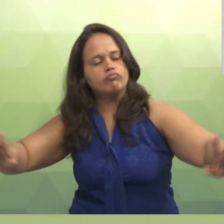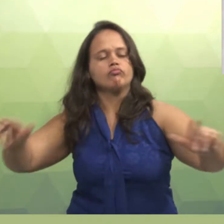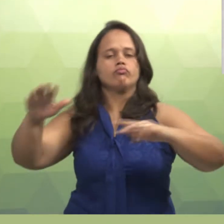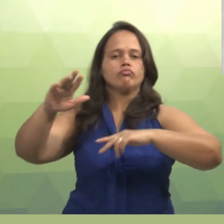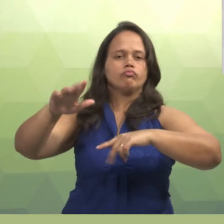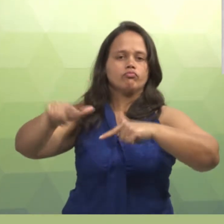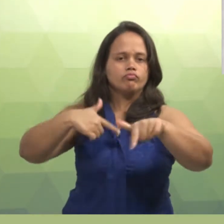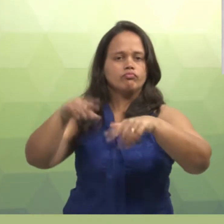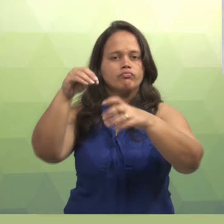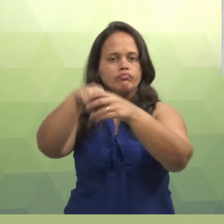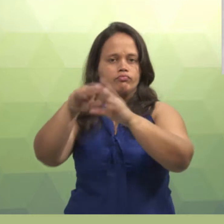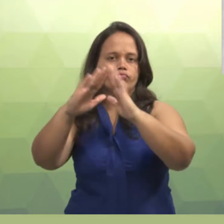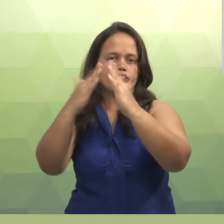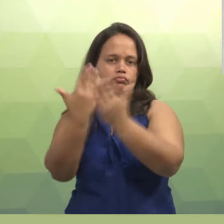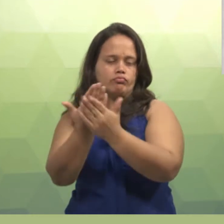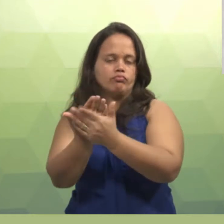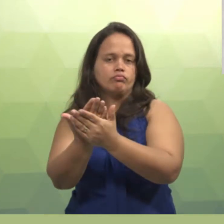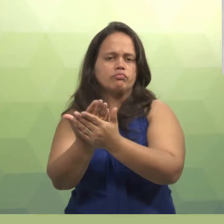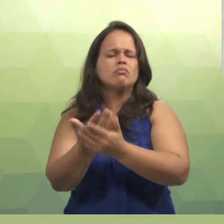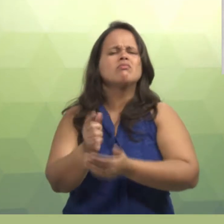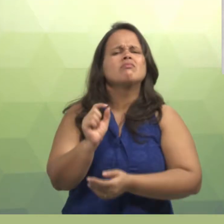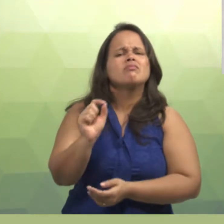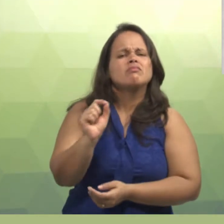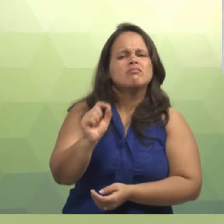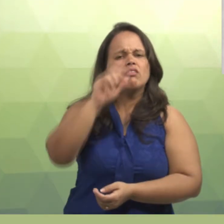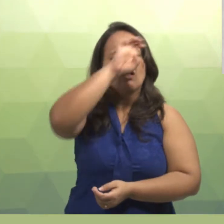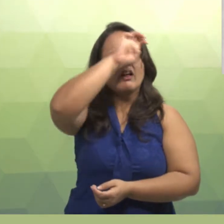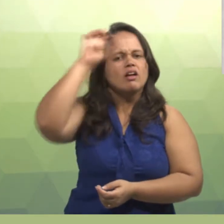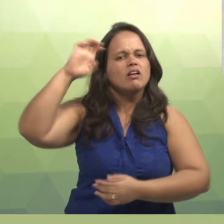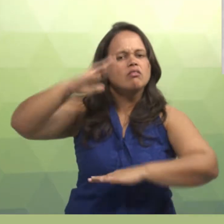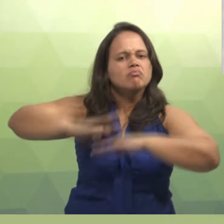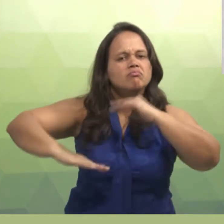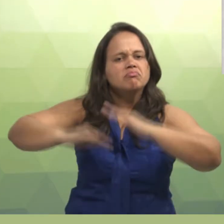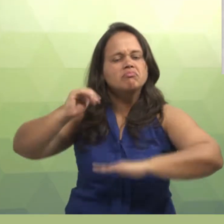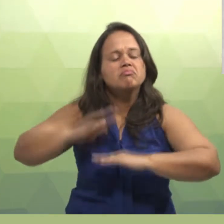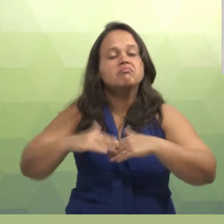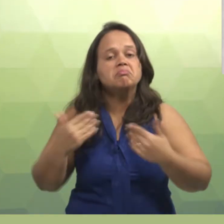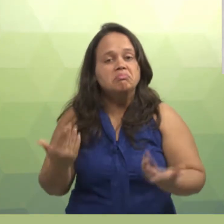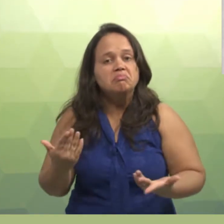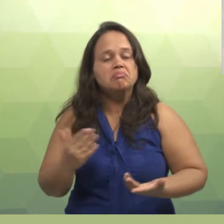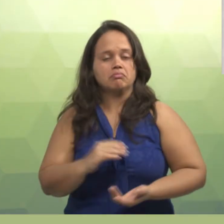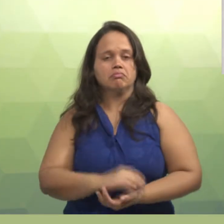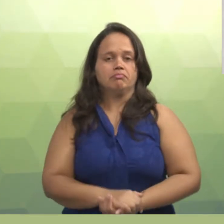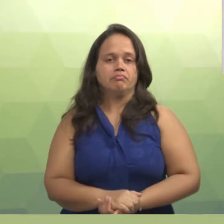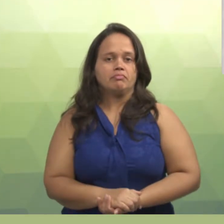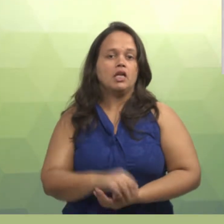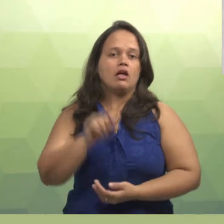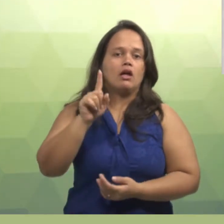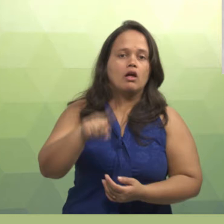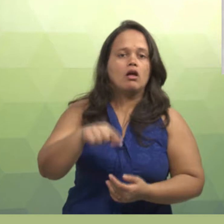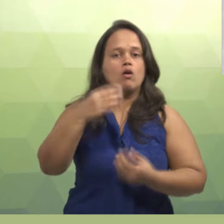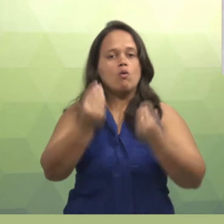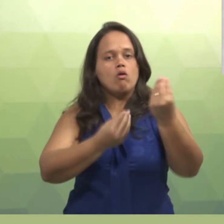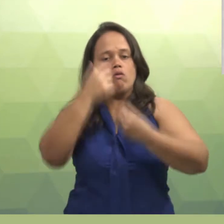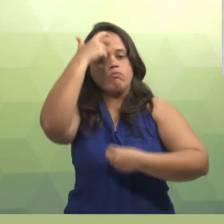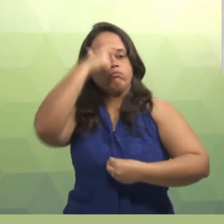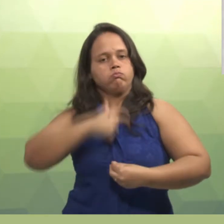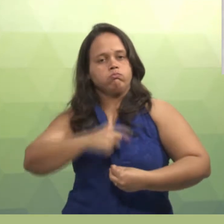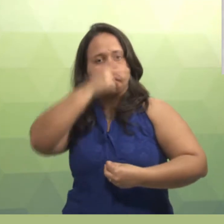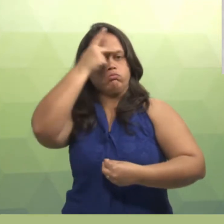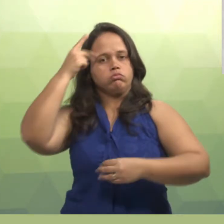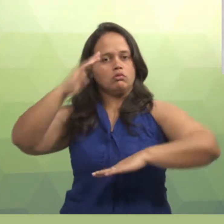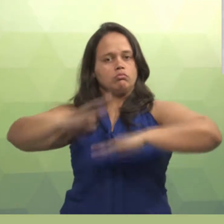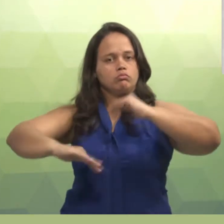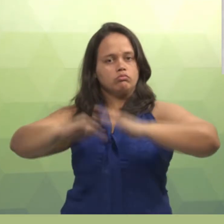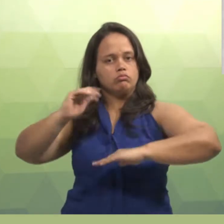profissional? Trata-se da conduta do profissional no desempenho de suas atribuições consignadas em lei.